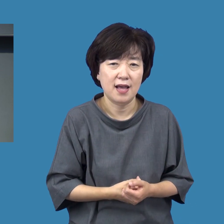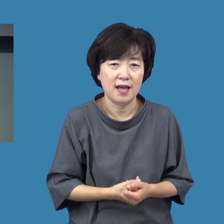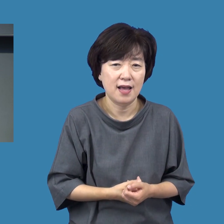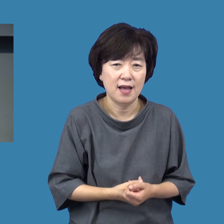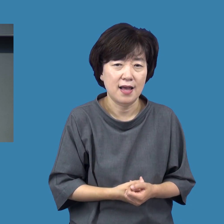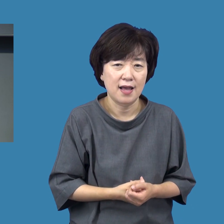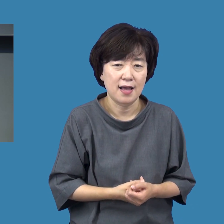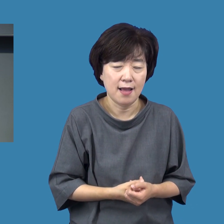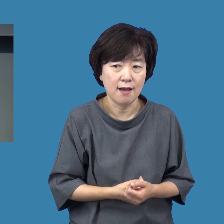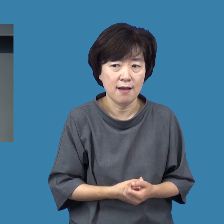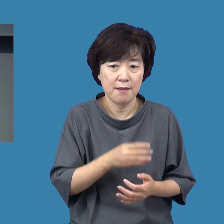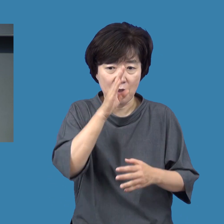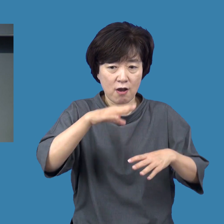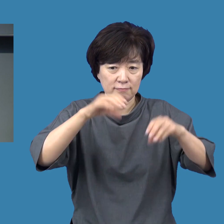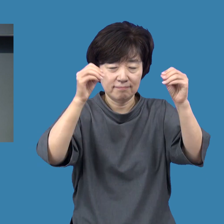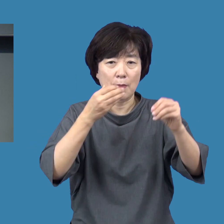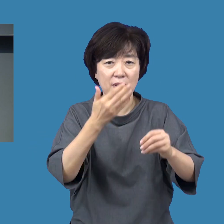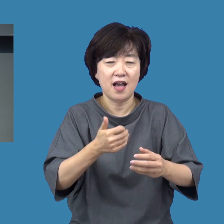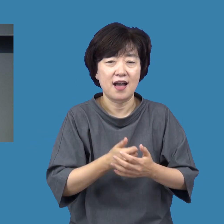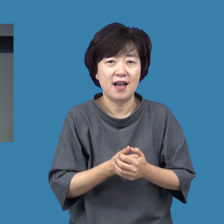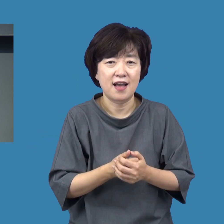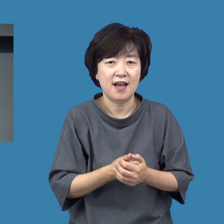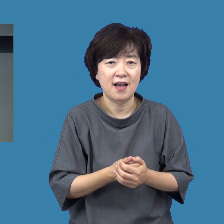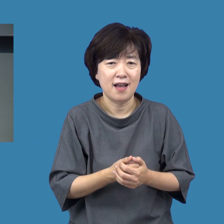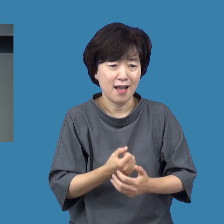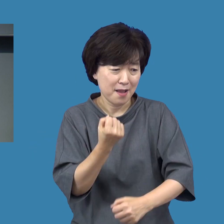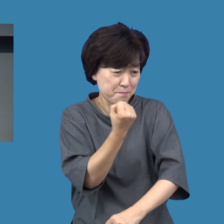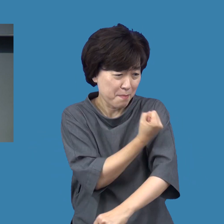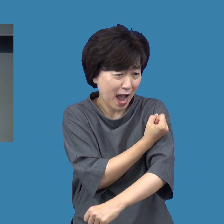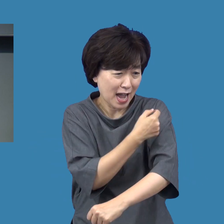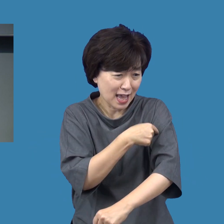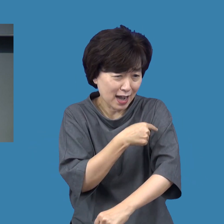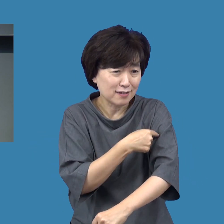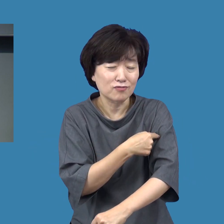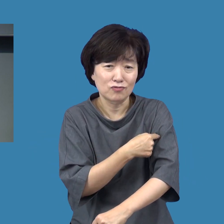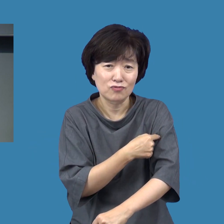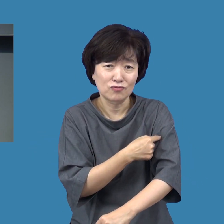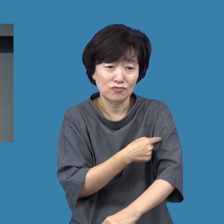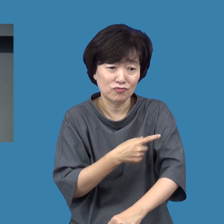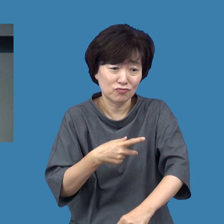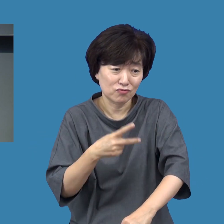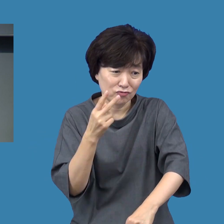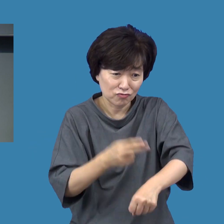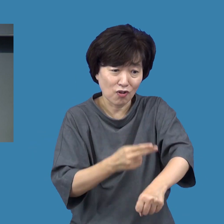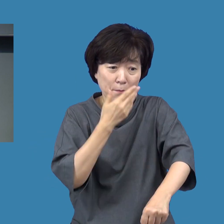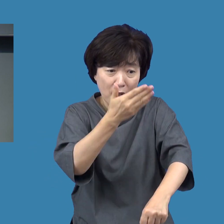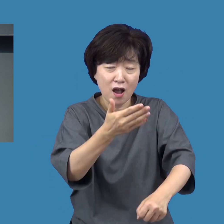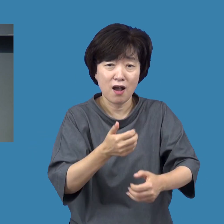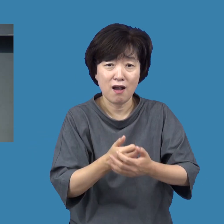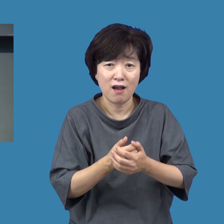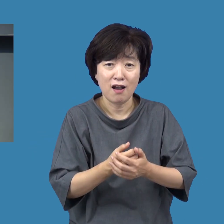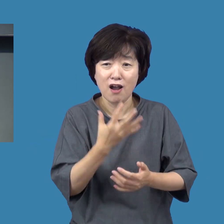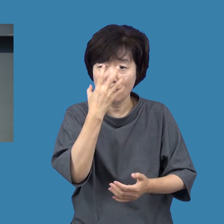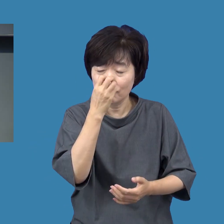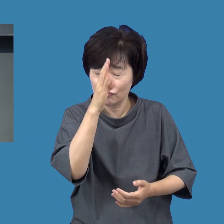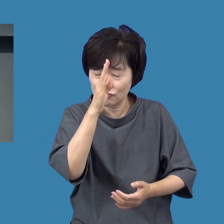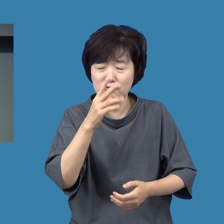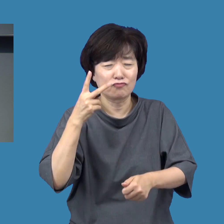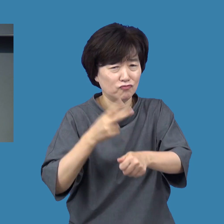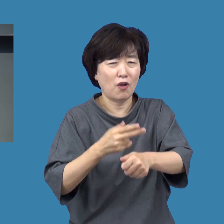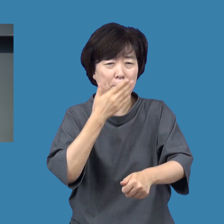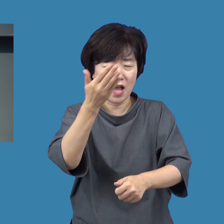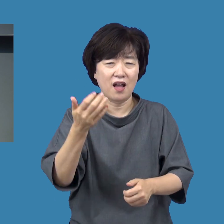차도가 생겨요. 아니 마약 중독으로부터도 빠져나오는데 그까지 우울증 못 빠져나오겠어? 분명히 변화될 수